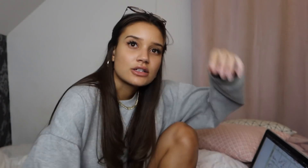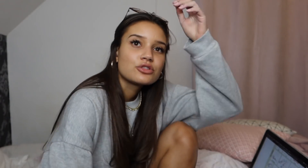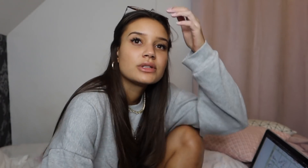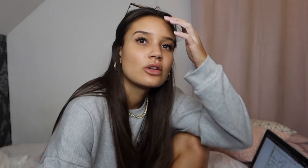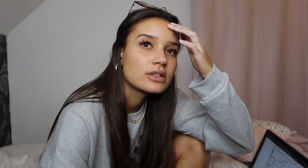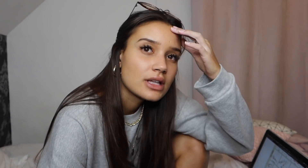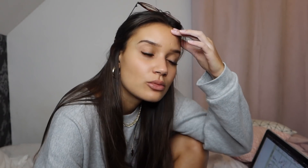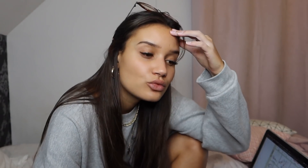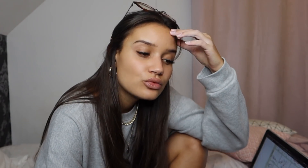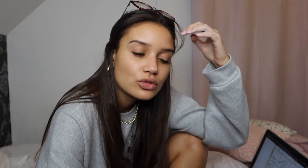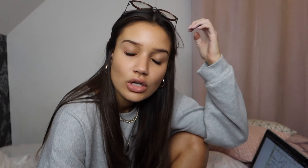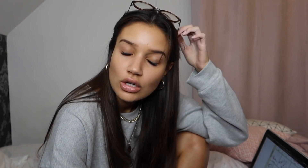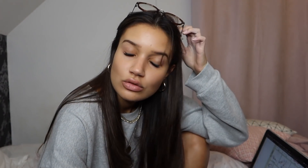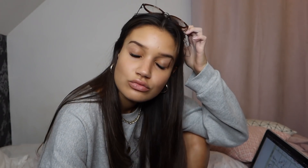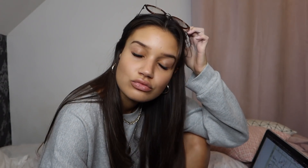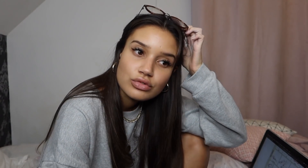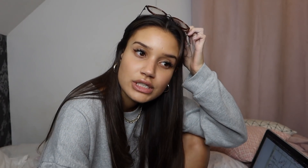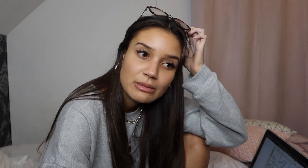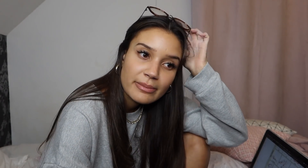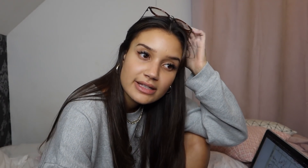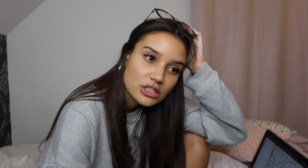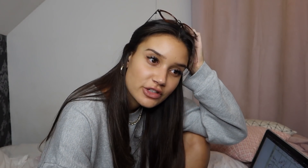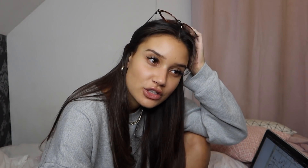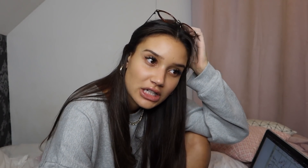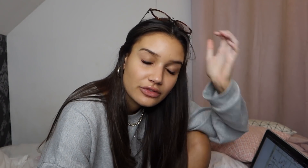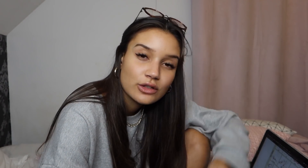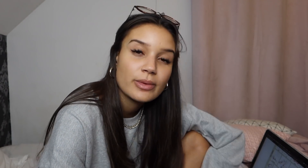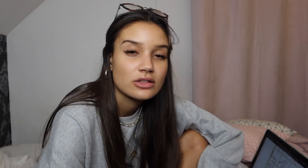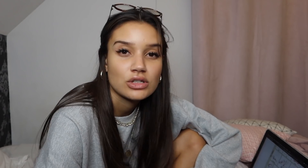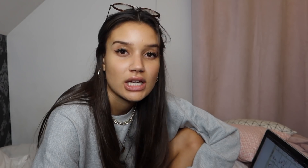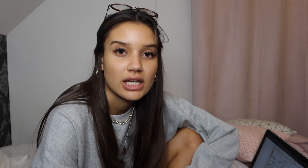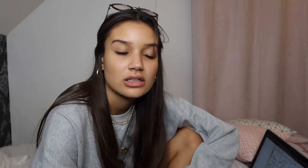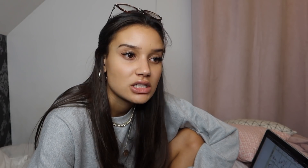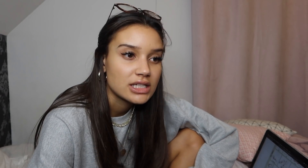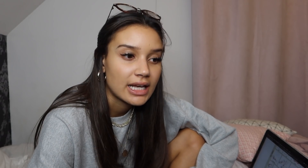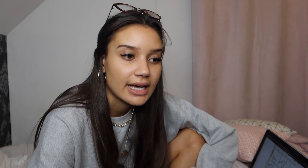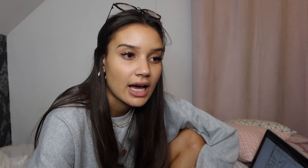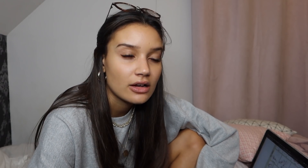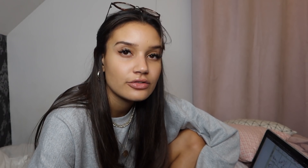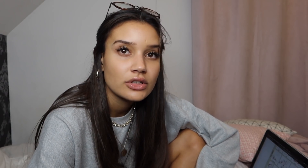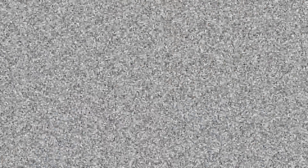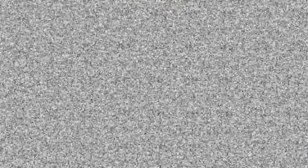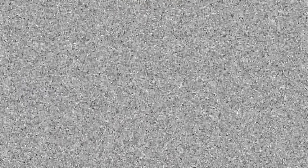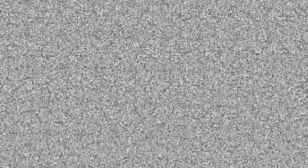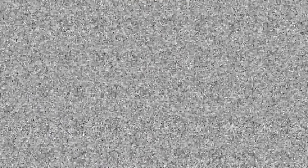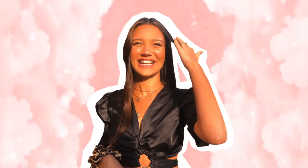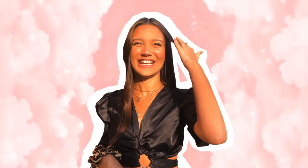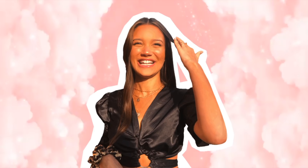Là je suis dans un mood où je sais même pas si je vais sortir la vidéo parce que je galère grave. 1,